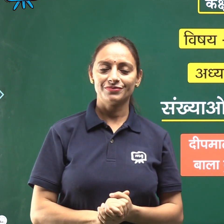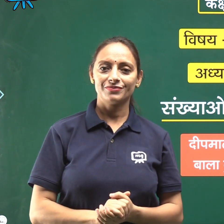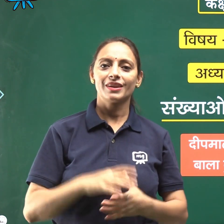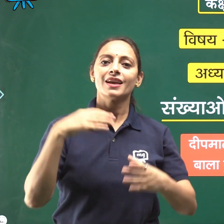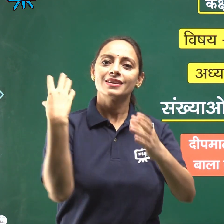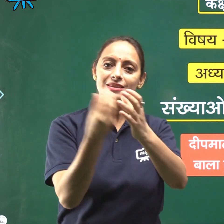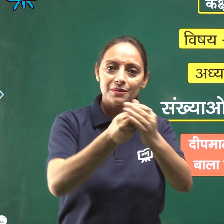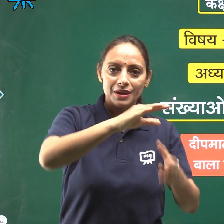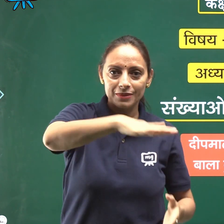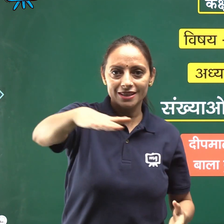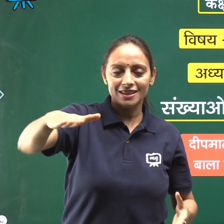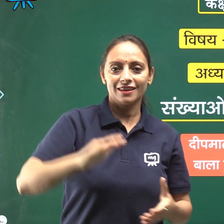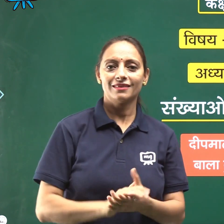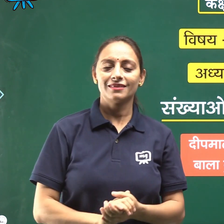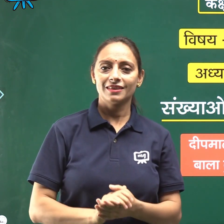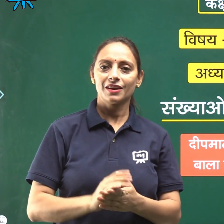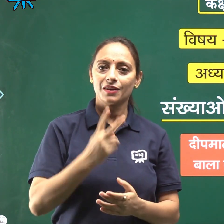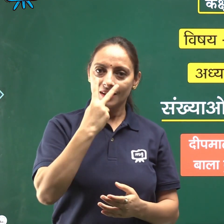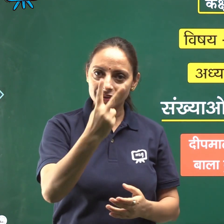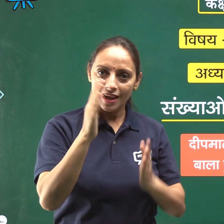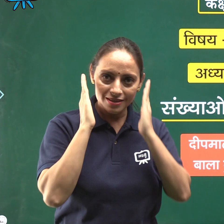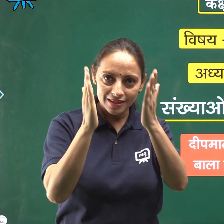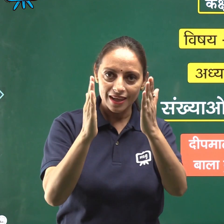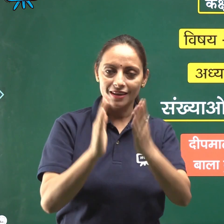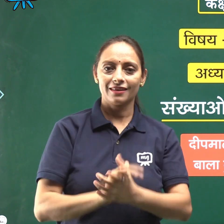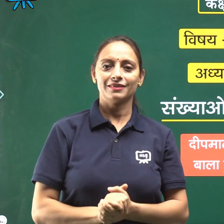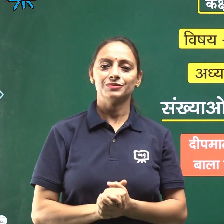सभी बच्चे ध्यान से देखेंगे।